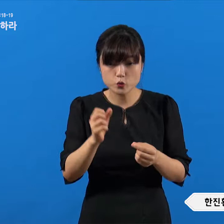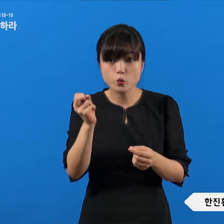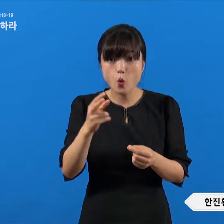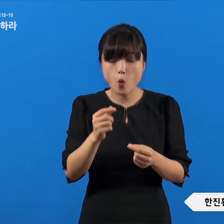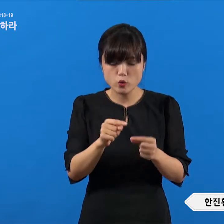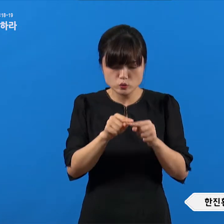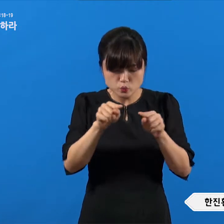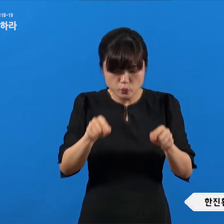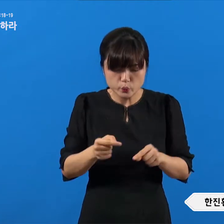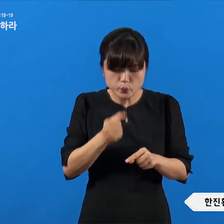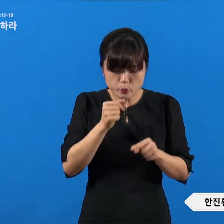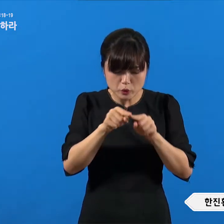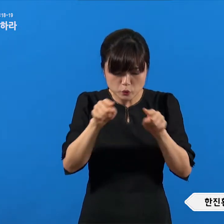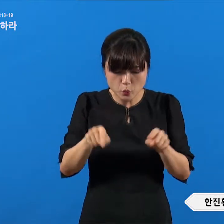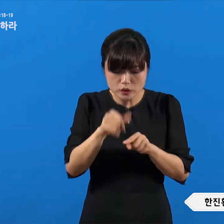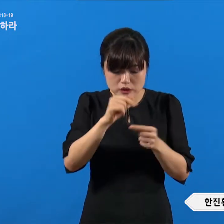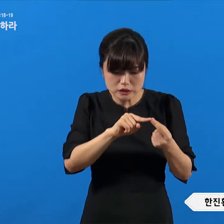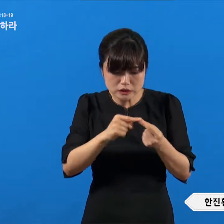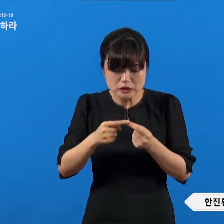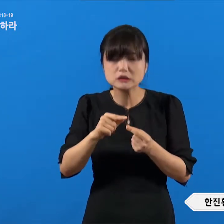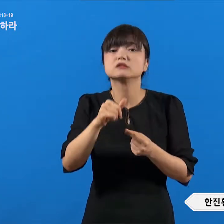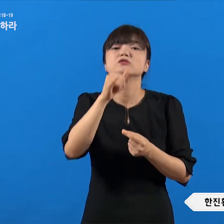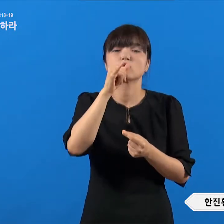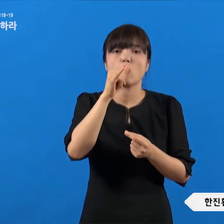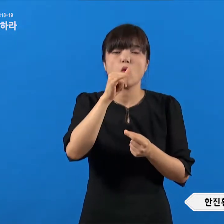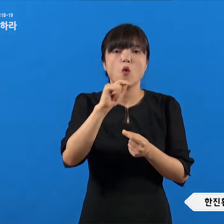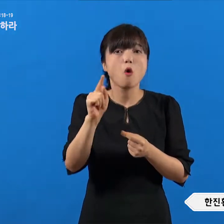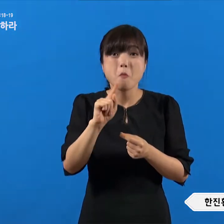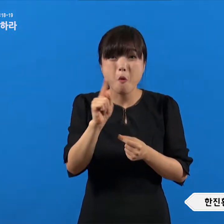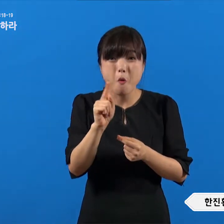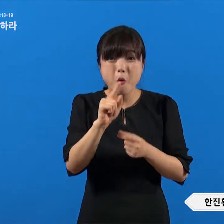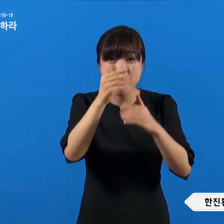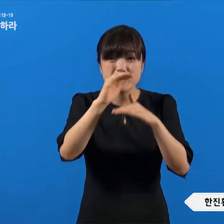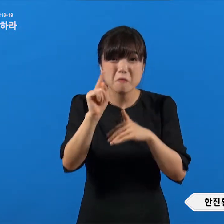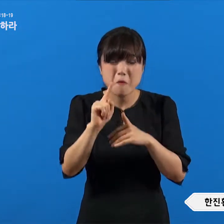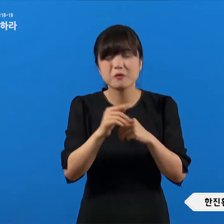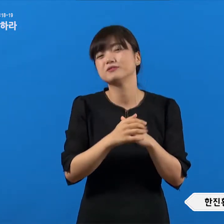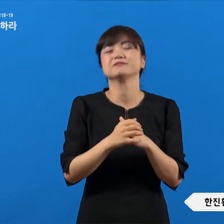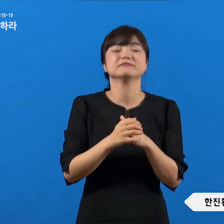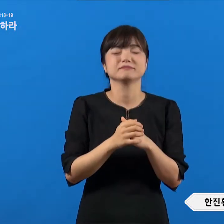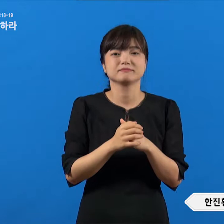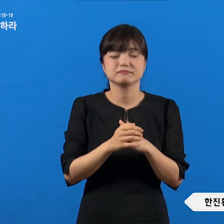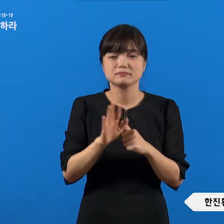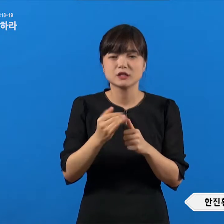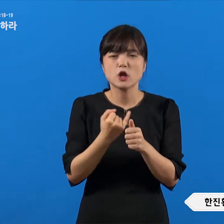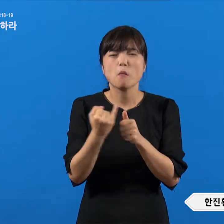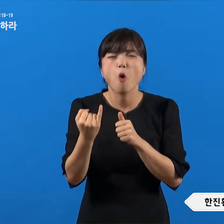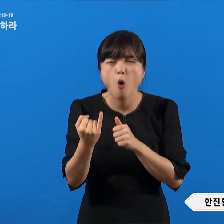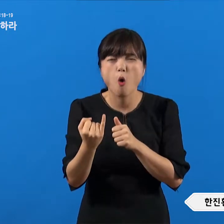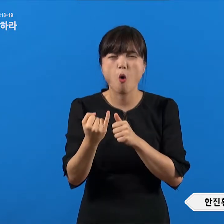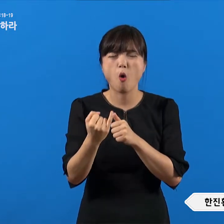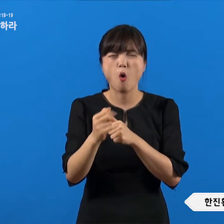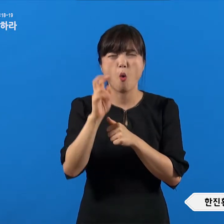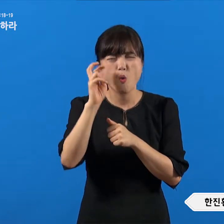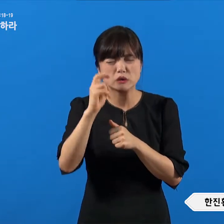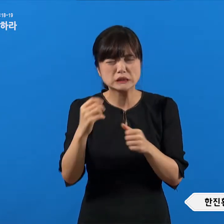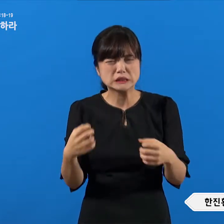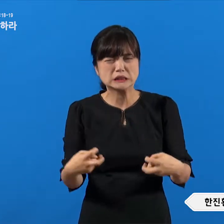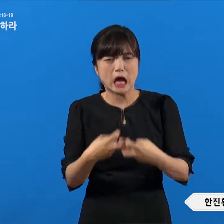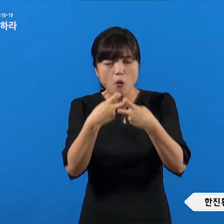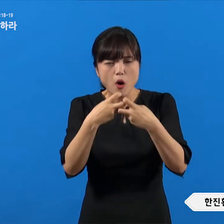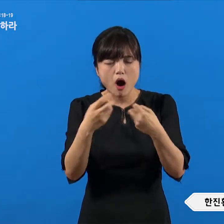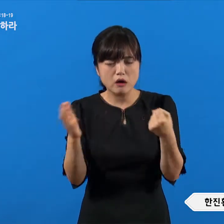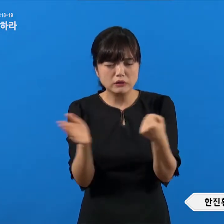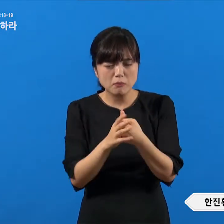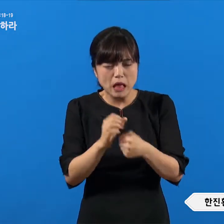하나가 나왔는데 쪽지에 남편이 이렇게 메모를 해놓았습니다. 여보, 사고가 나면